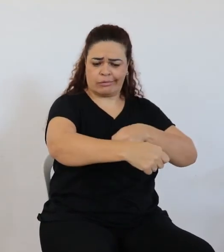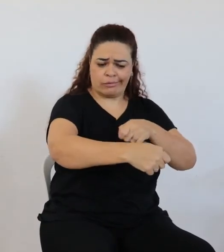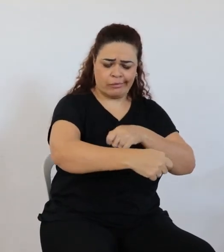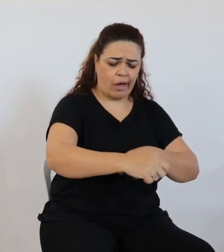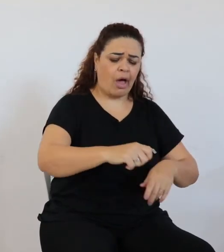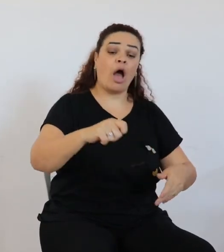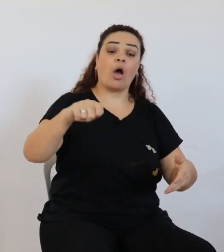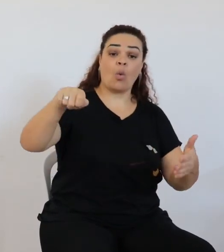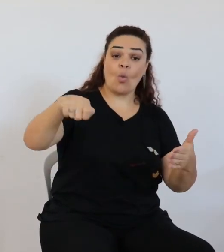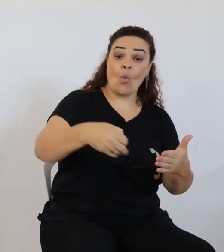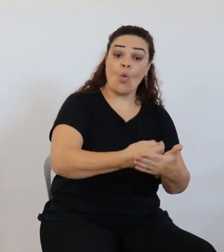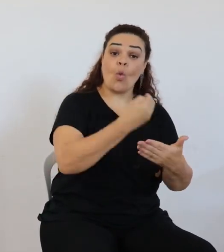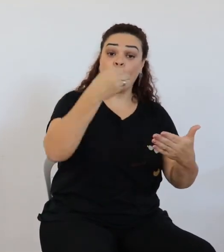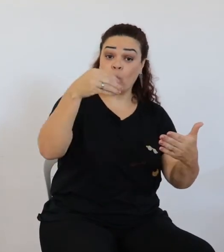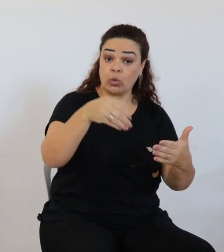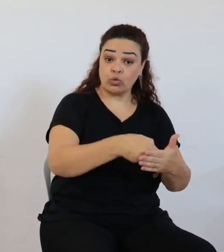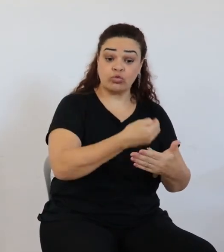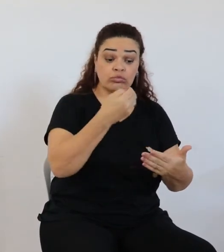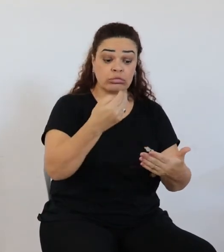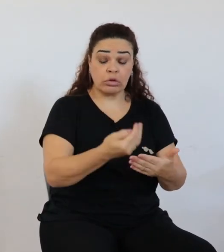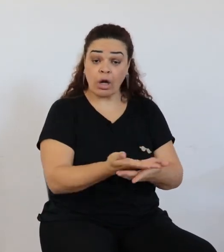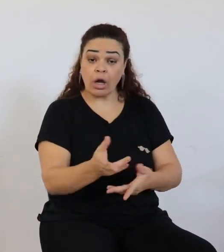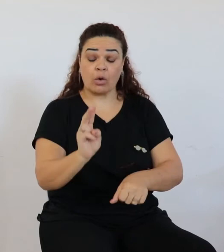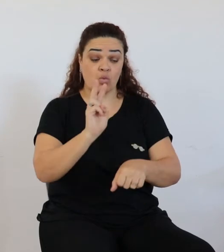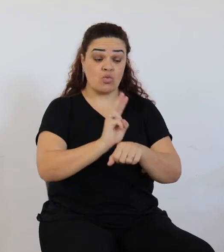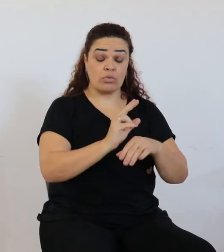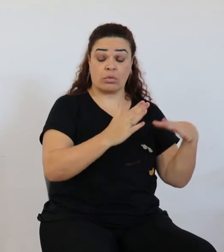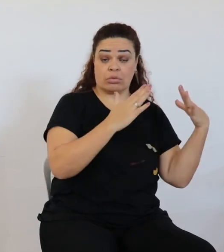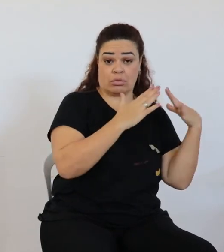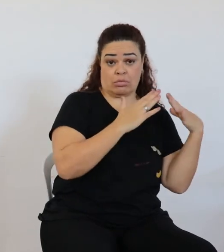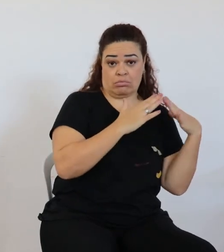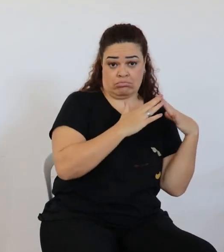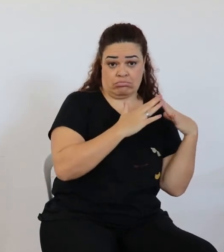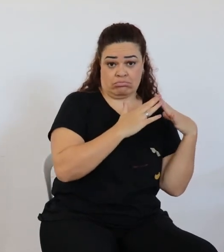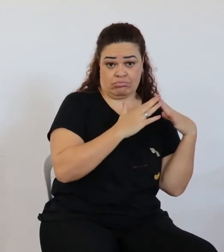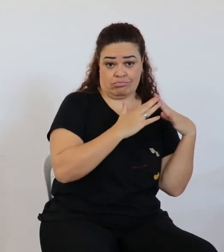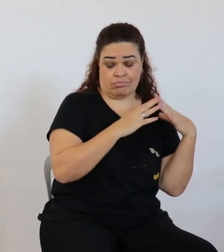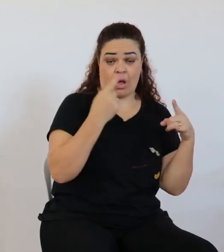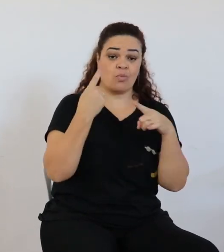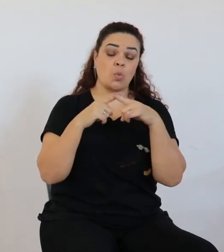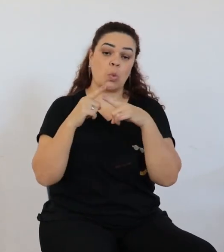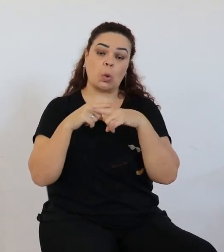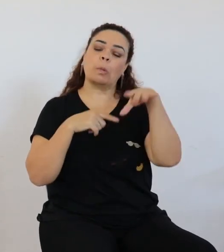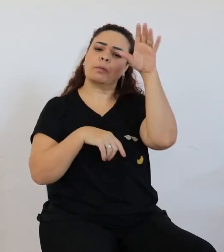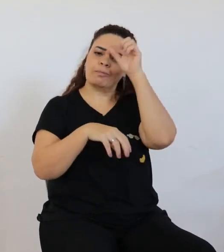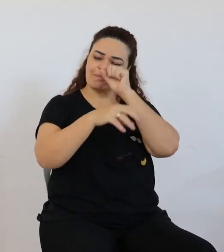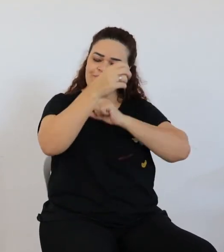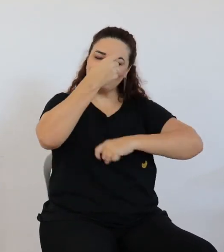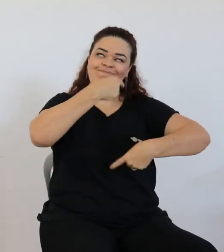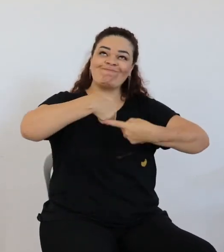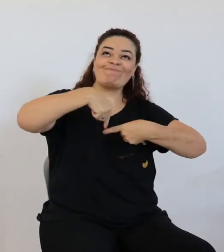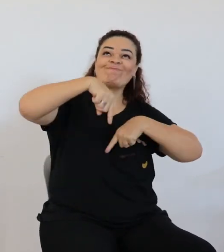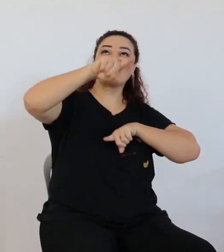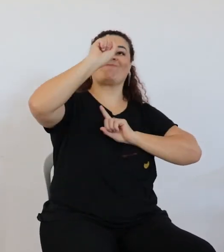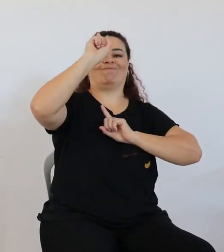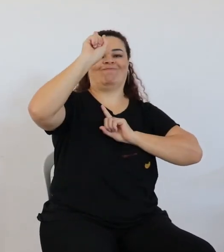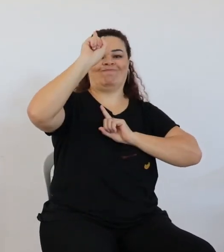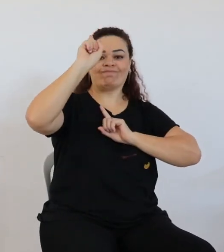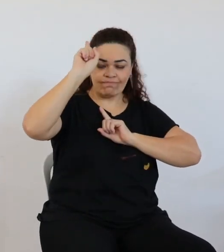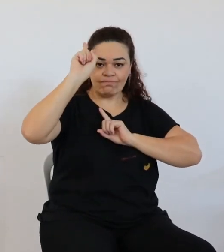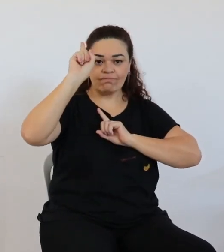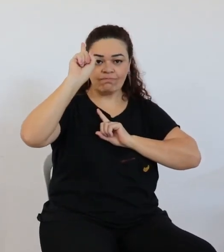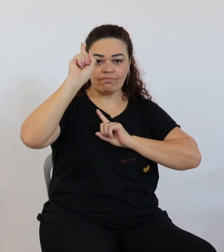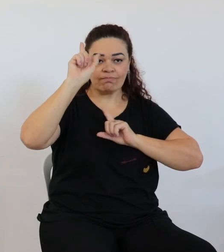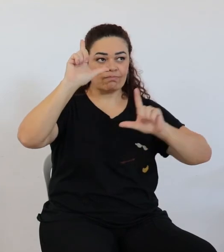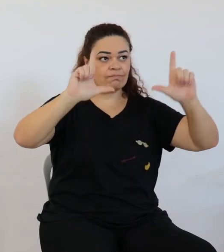a colher, separa isso. Então, ela vai estar aprendendo muito mais e vai desenvolver muito mais do que ficar na